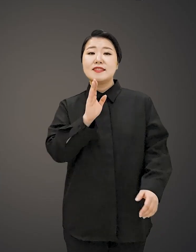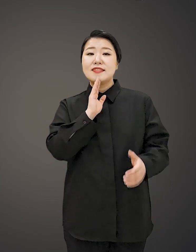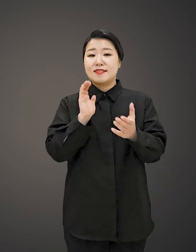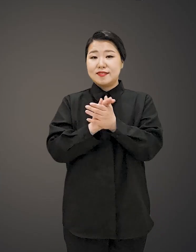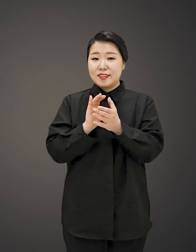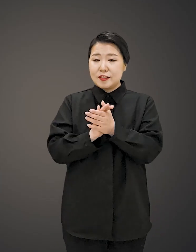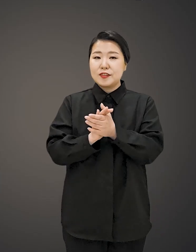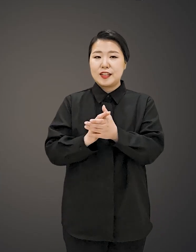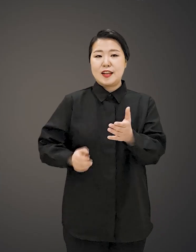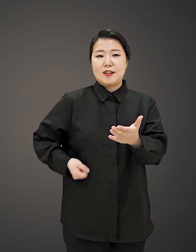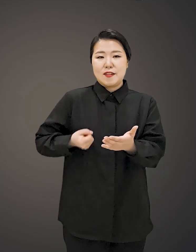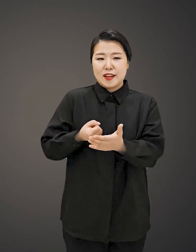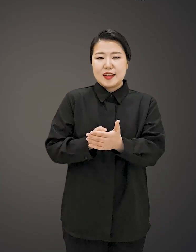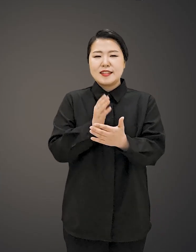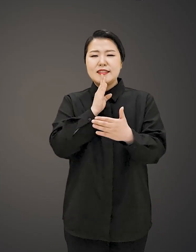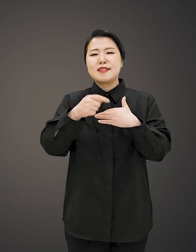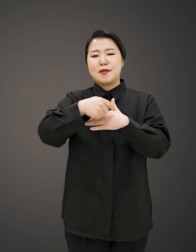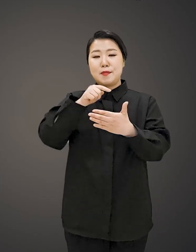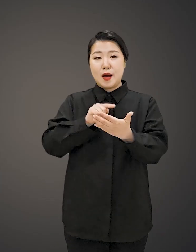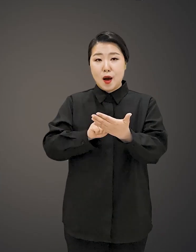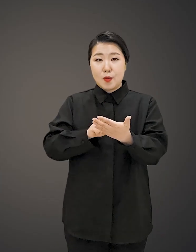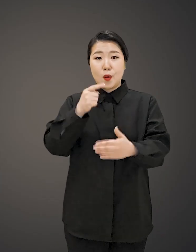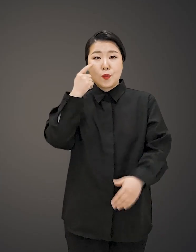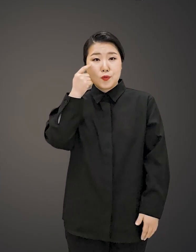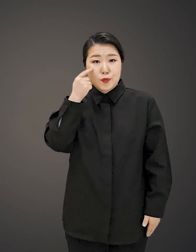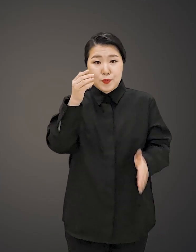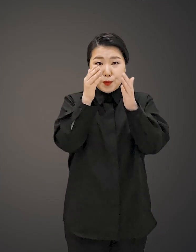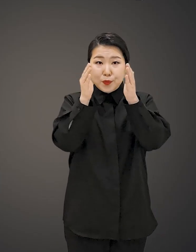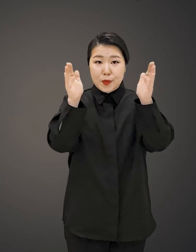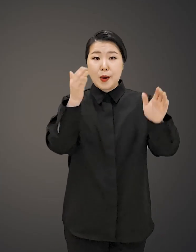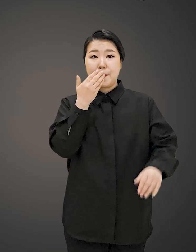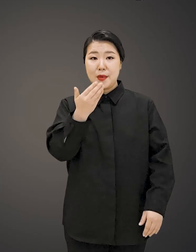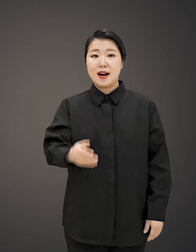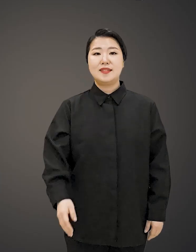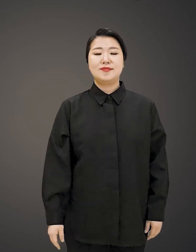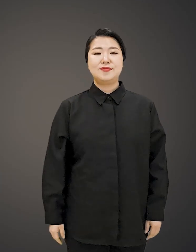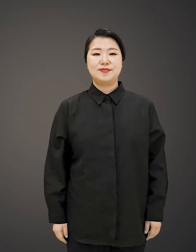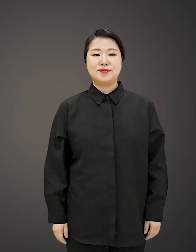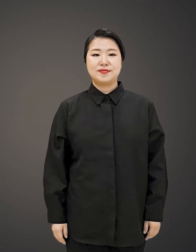실은 친구들의 용기와 진심으로 가득 차 있는 게 보여요.